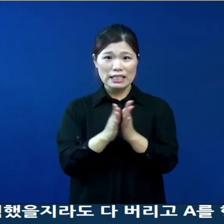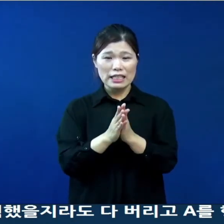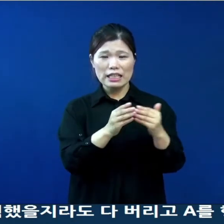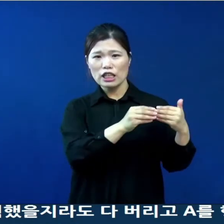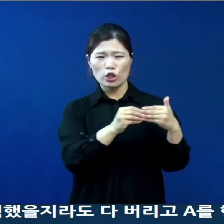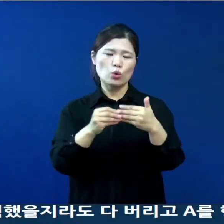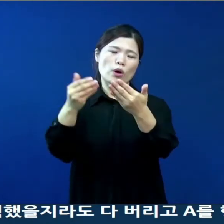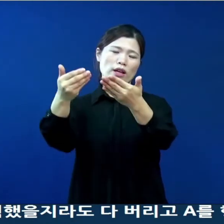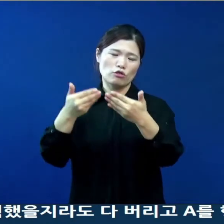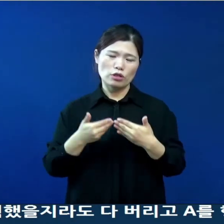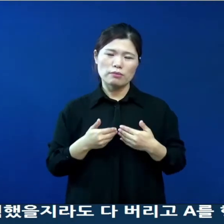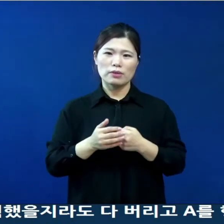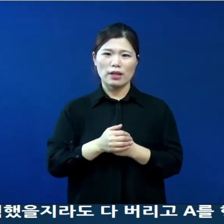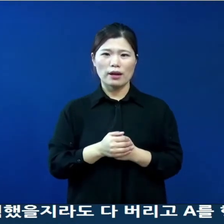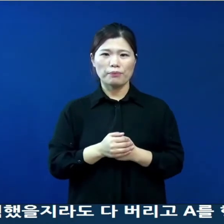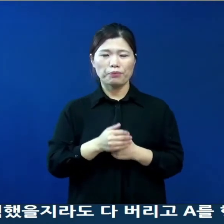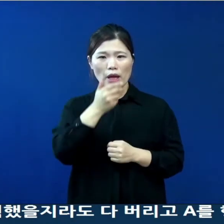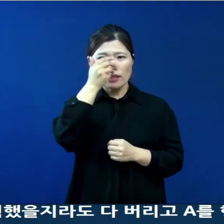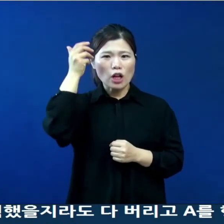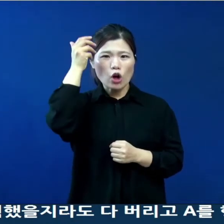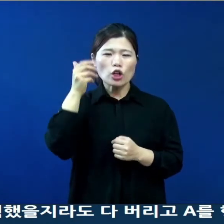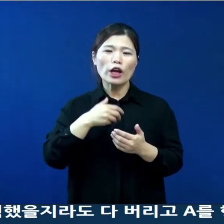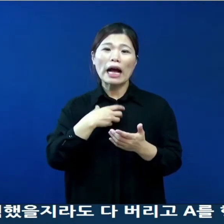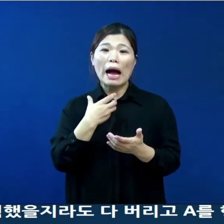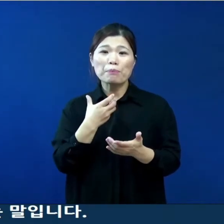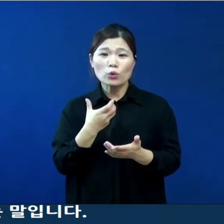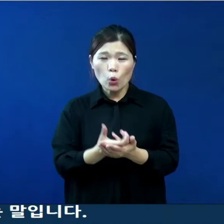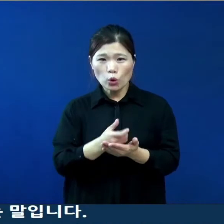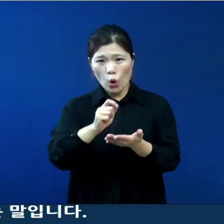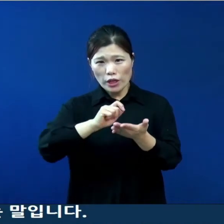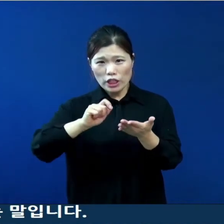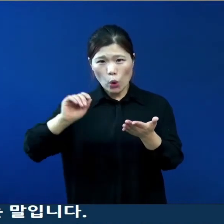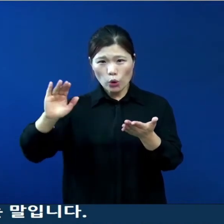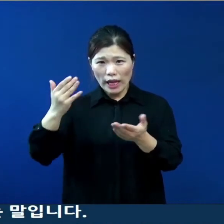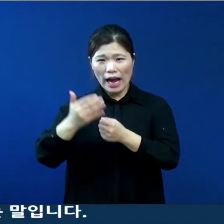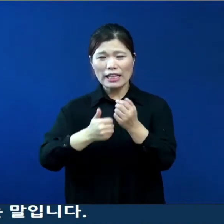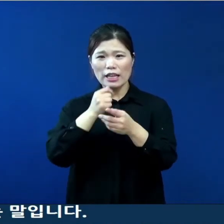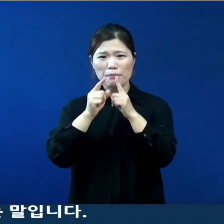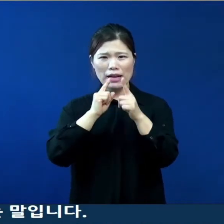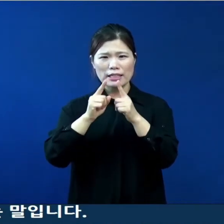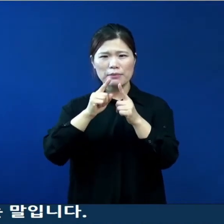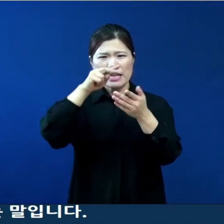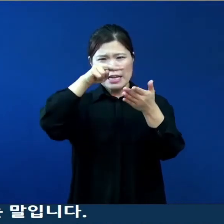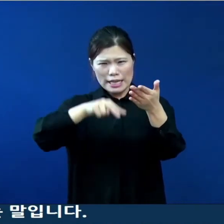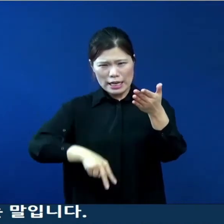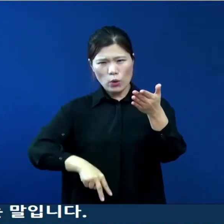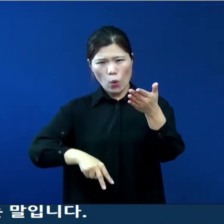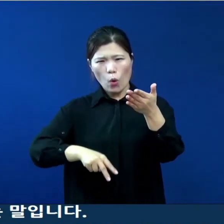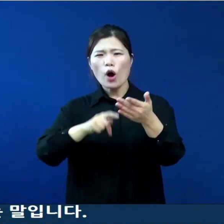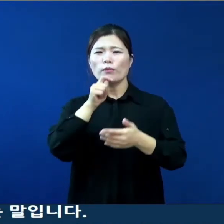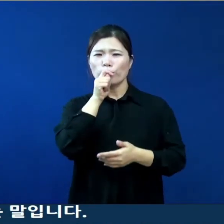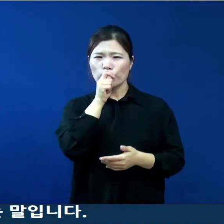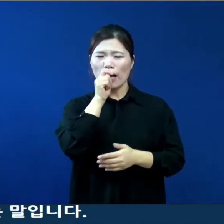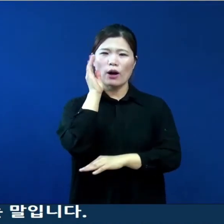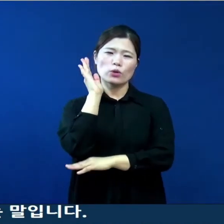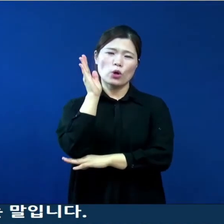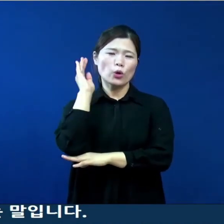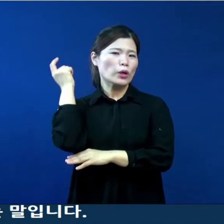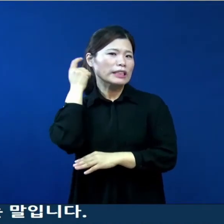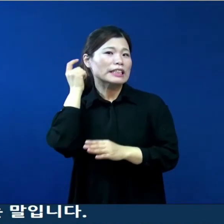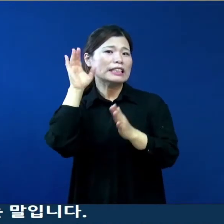분이십니다. 성령의 감동으로 기록된 하나님의 말씀을 읽고 묵상하고 설교를 들으면서 내